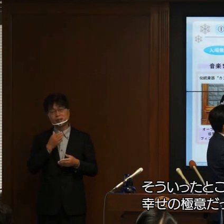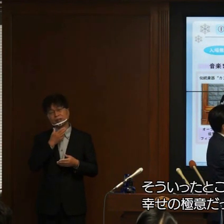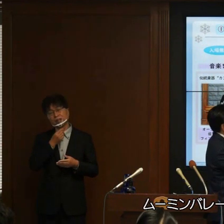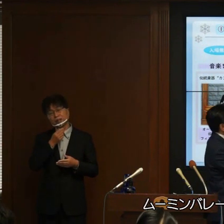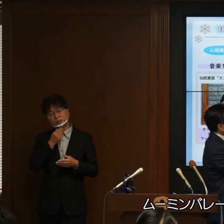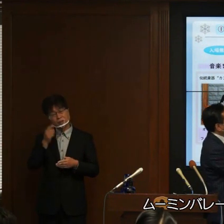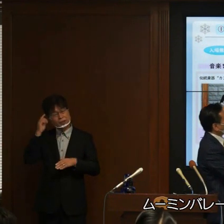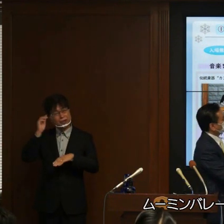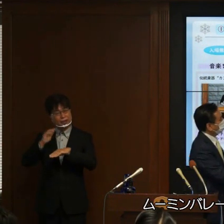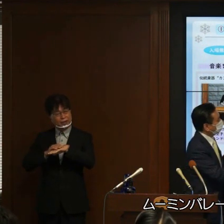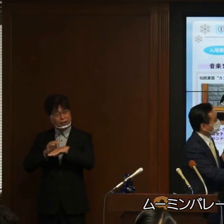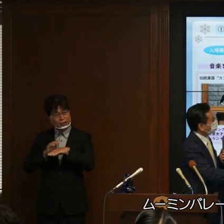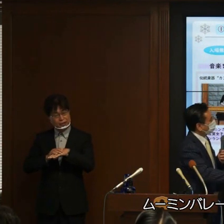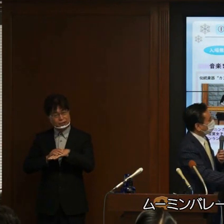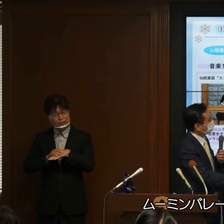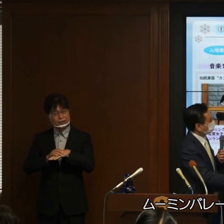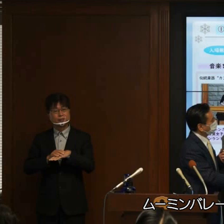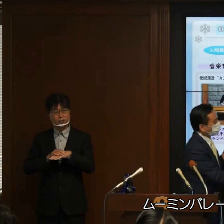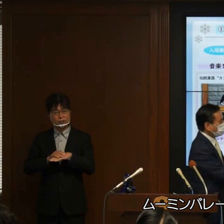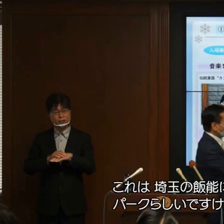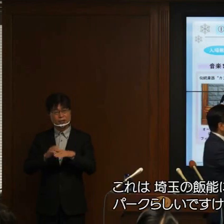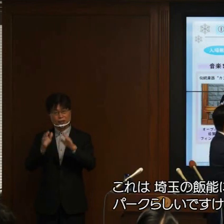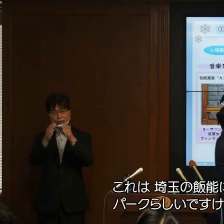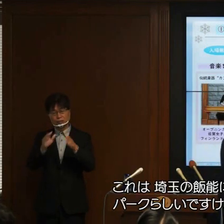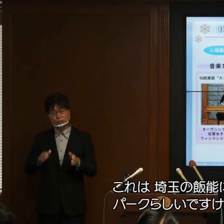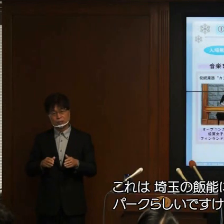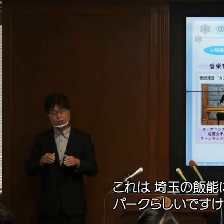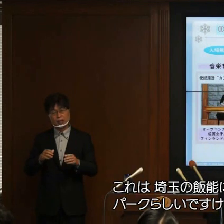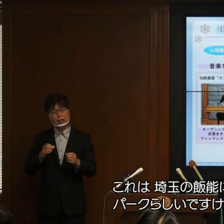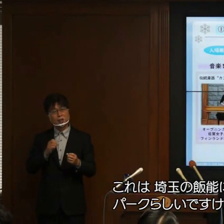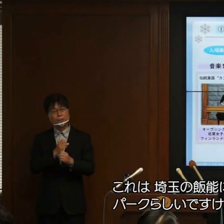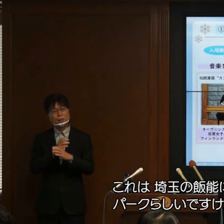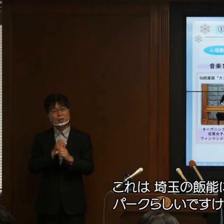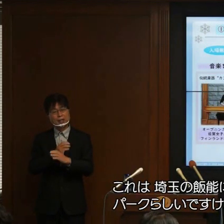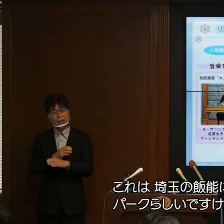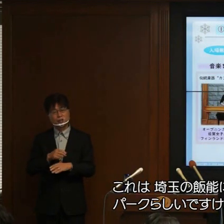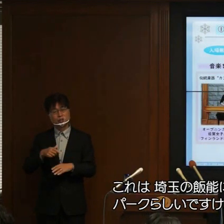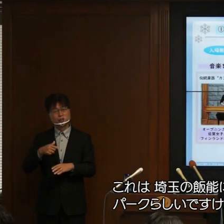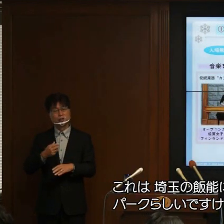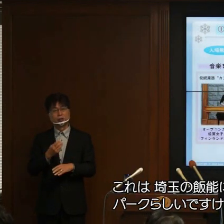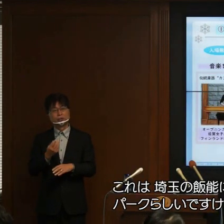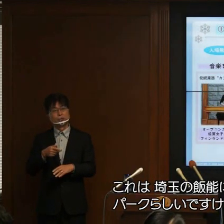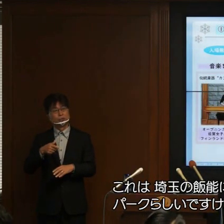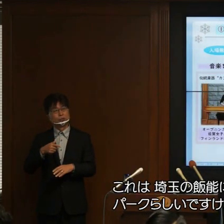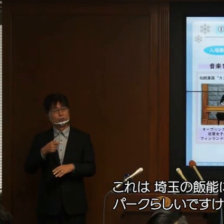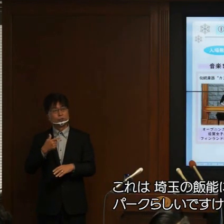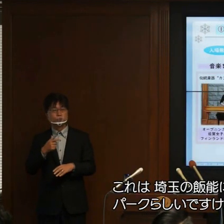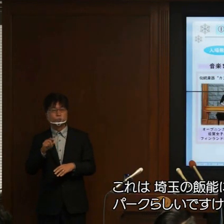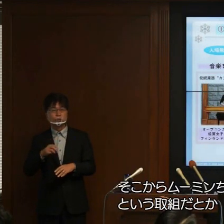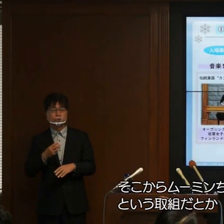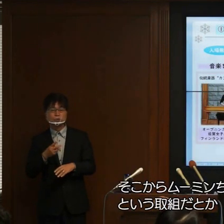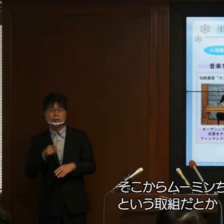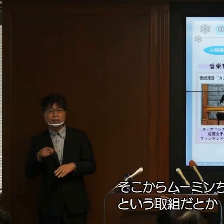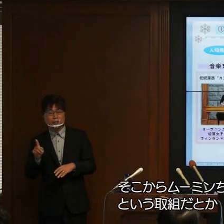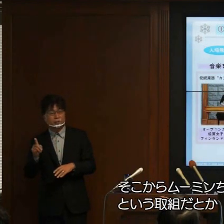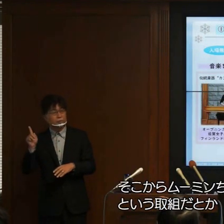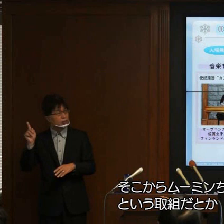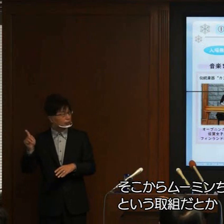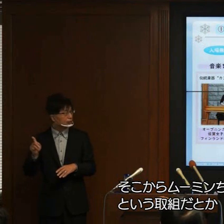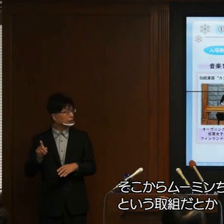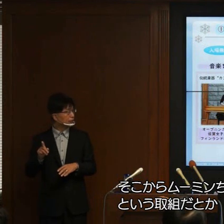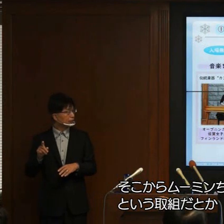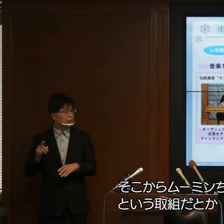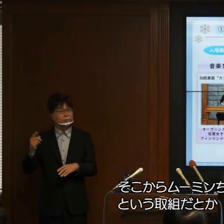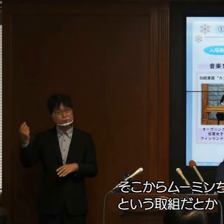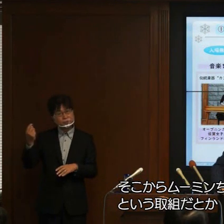ったり、ムーミンバレーパーク、これは埼玉の半分にできたばっかりのパークらしいんですけども、そこからムーミンちゃん